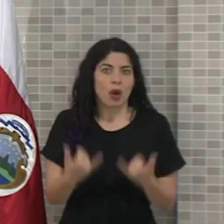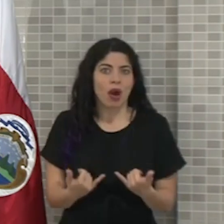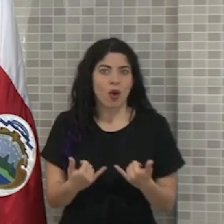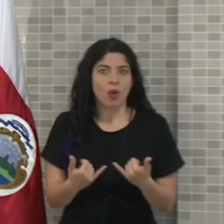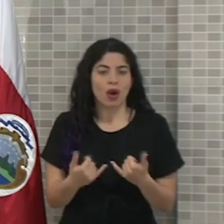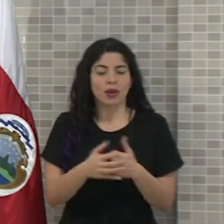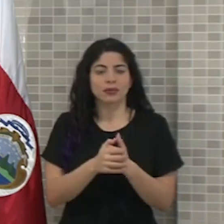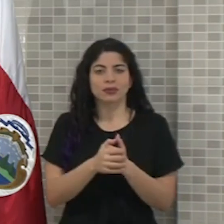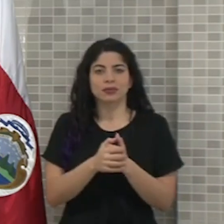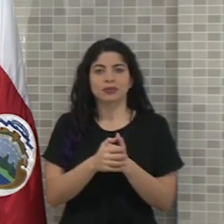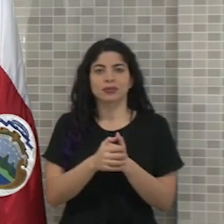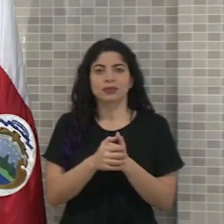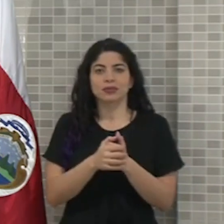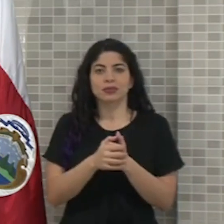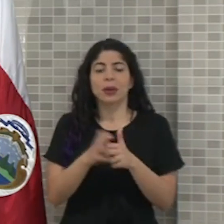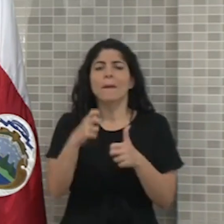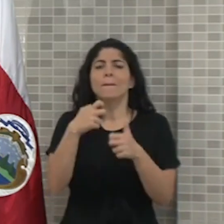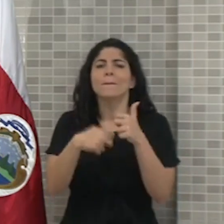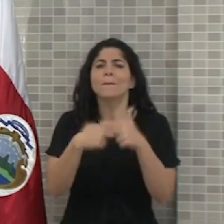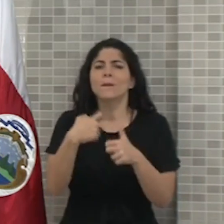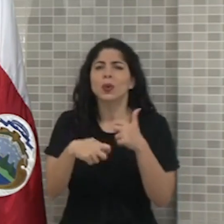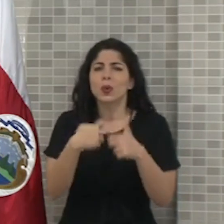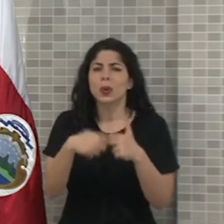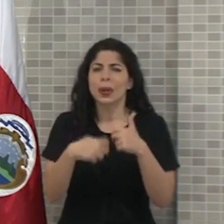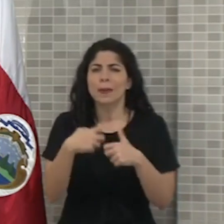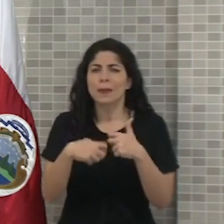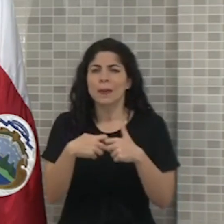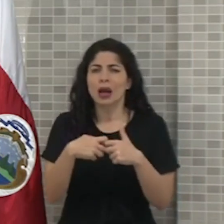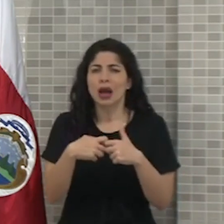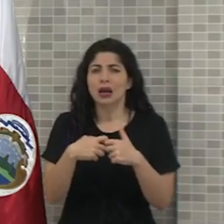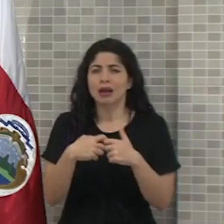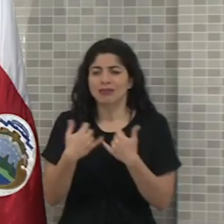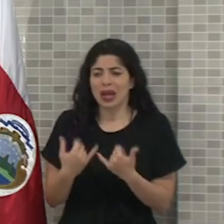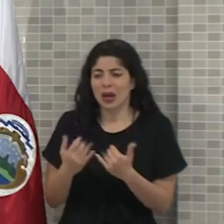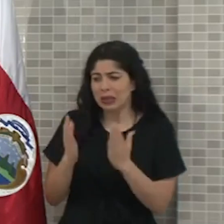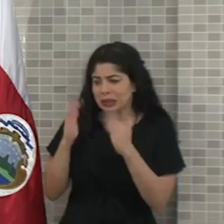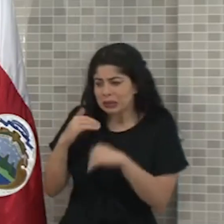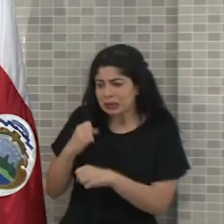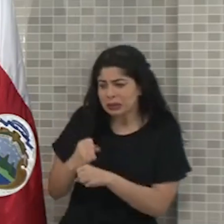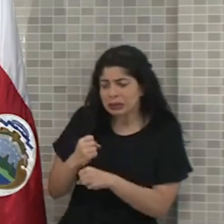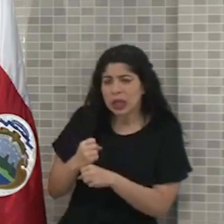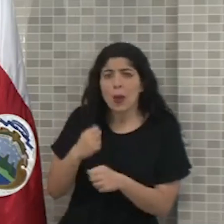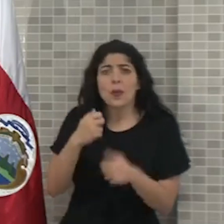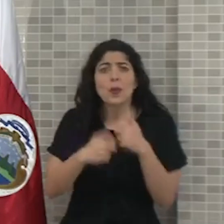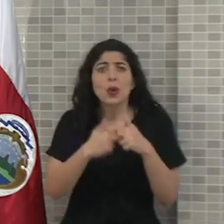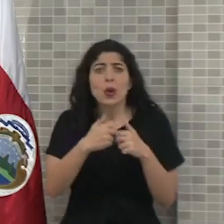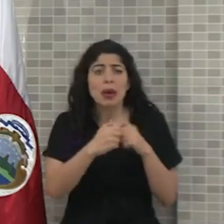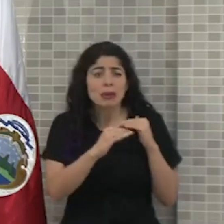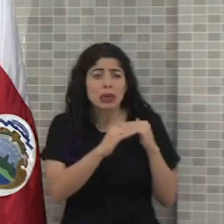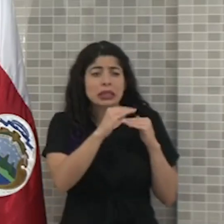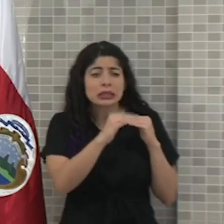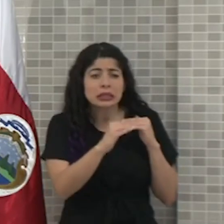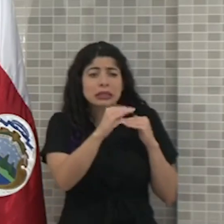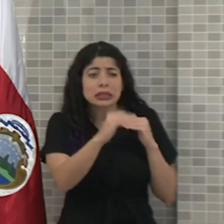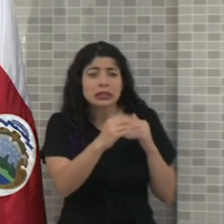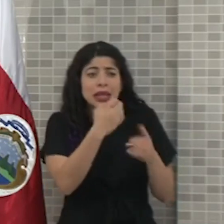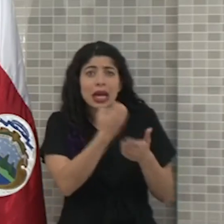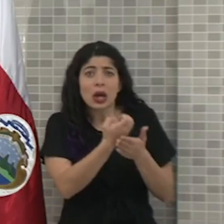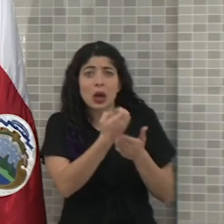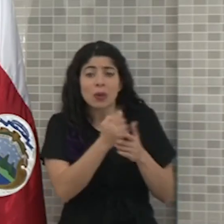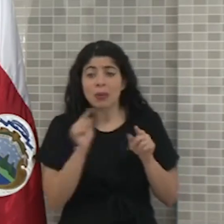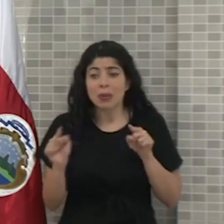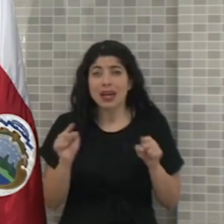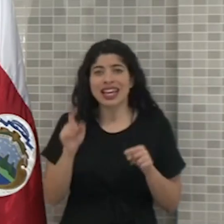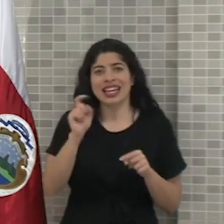Y el problema de el desempleo y el problema de la estabilidad de las finanzas públicas tenemos